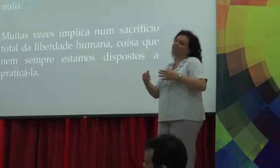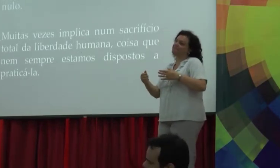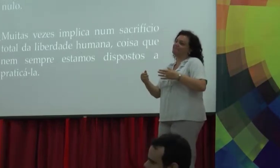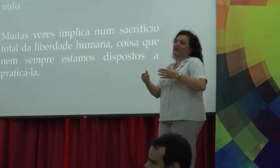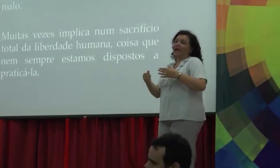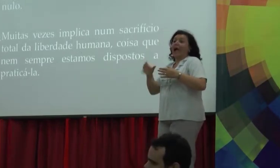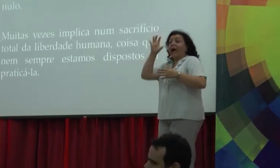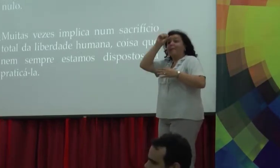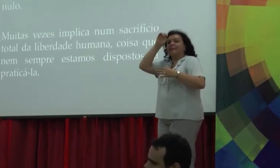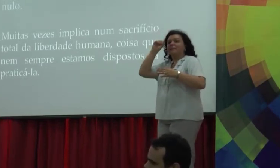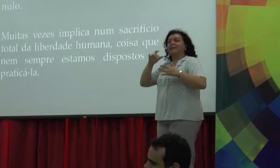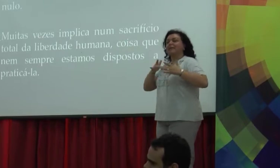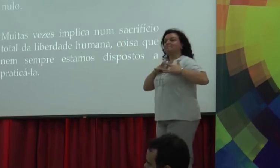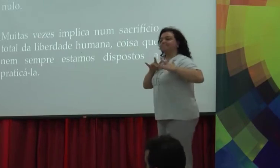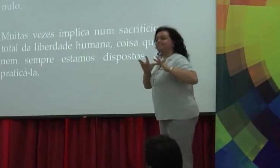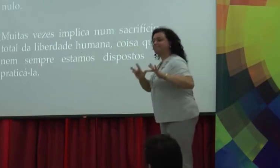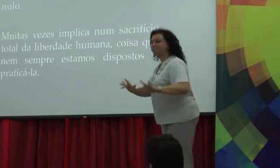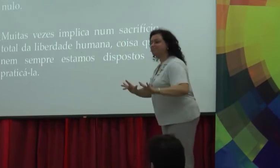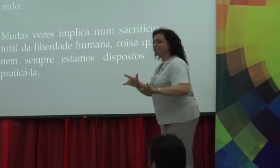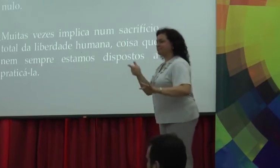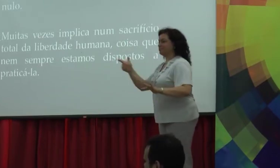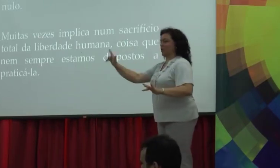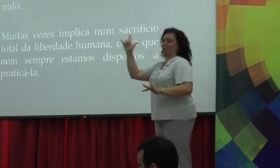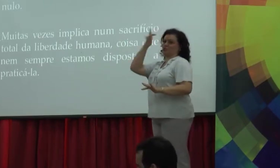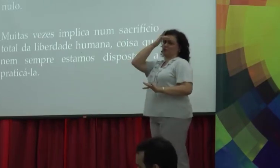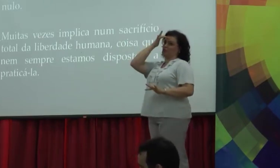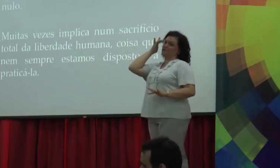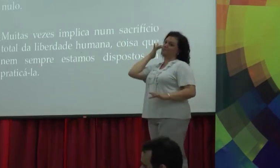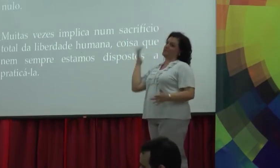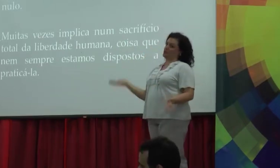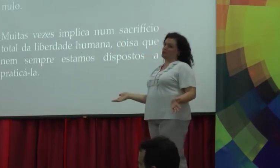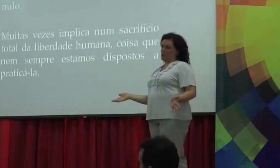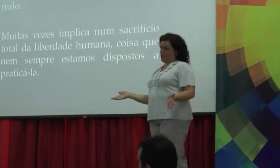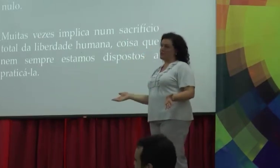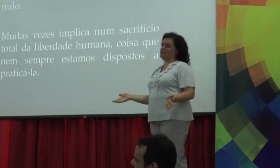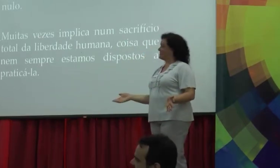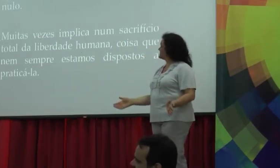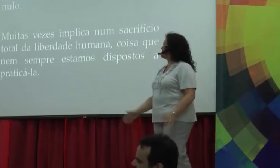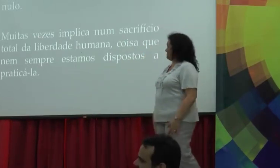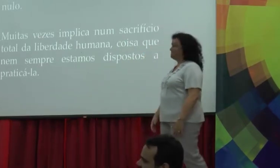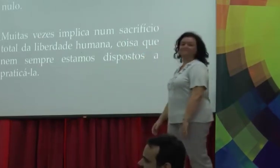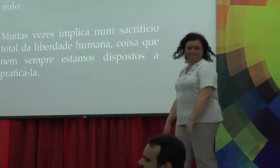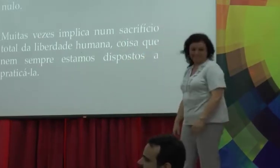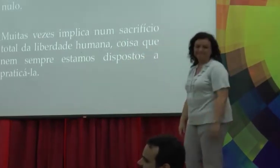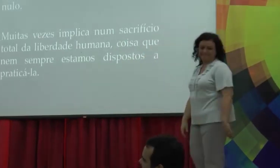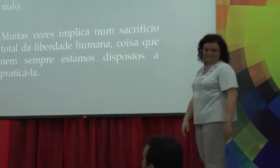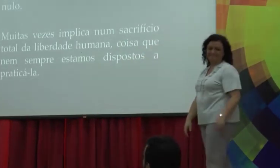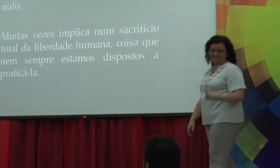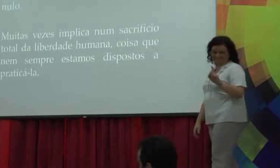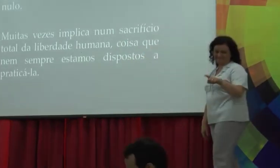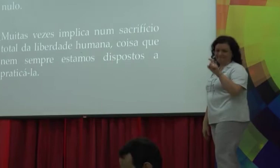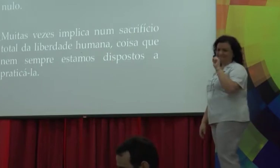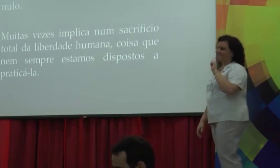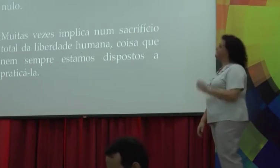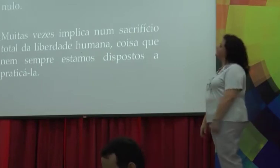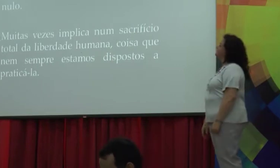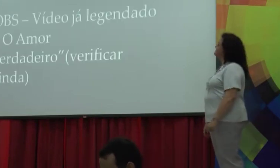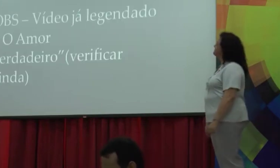vida, a gente aprende a ter mais caridade com o outro.